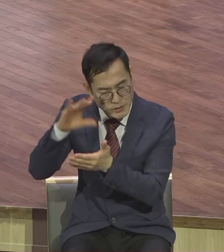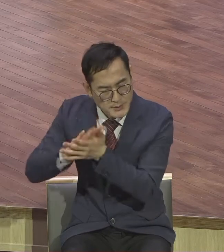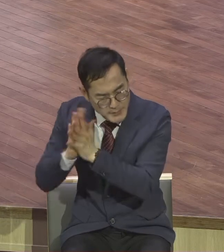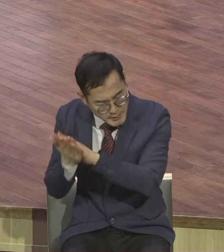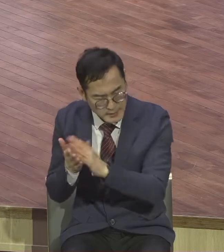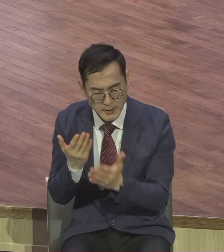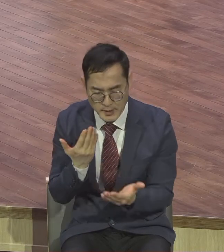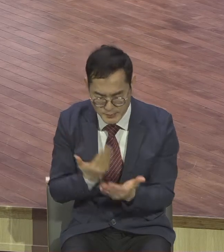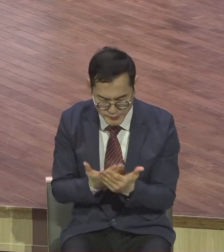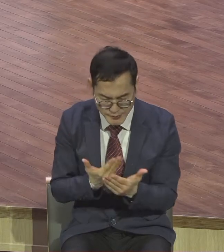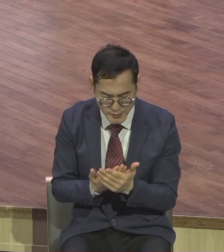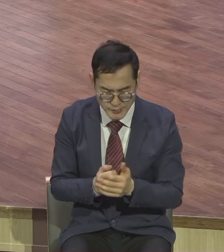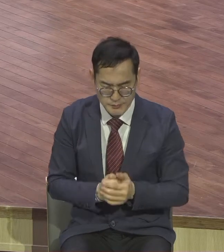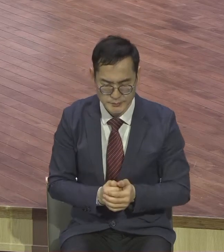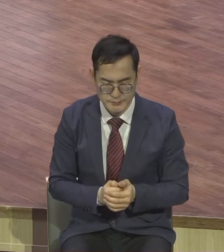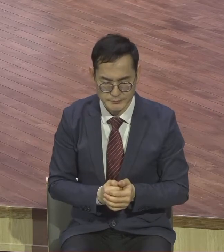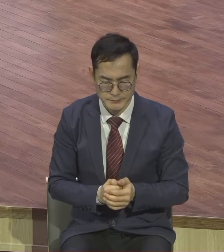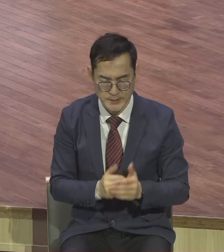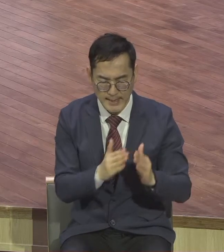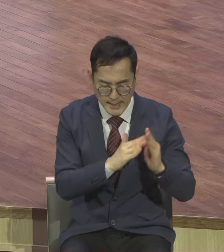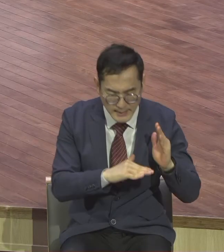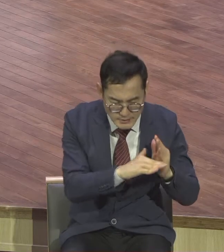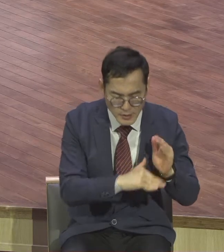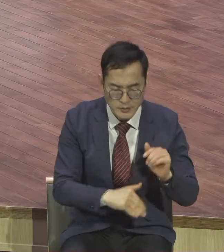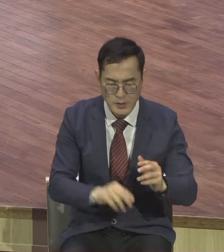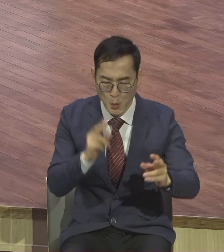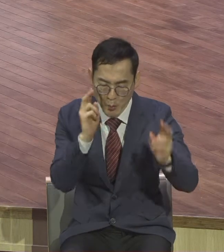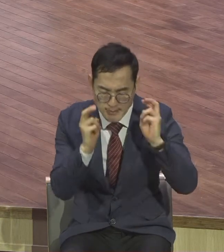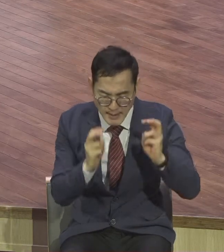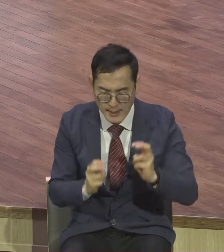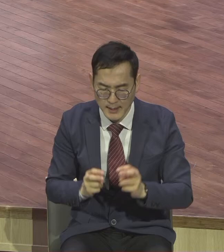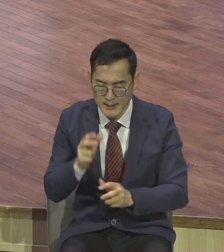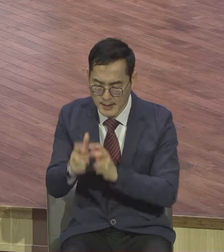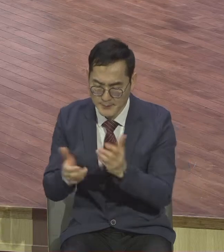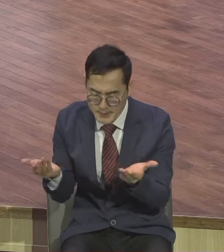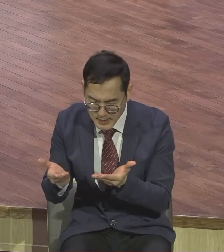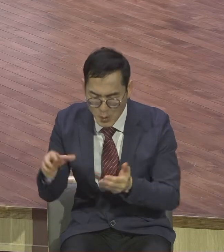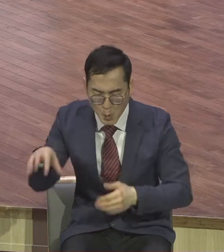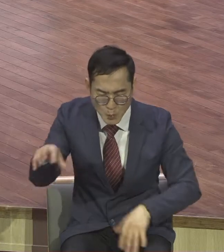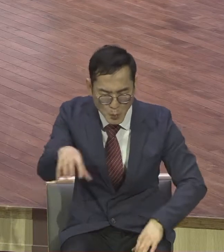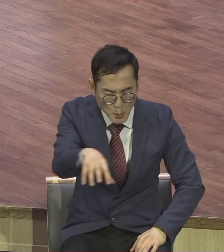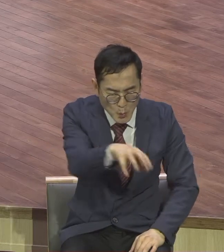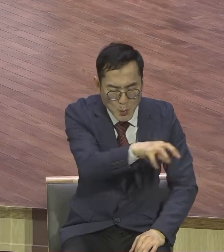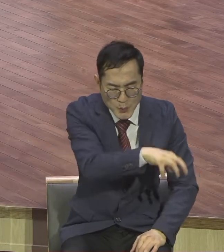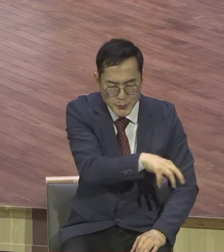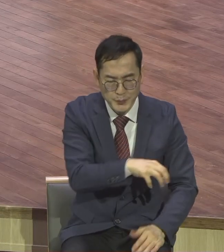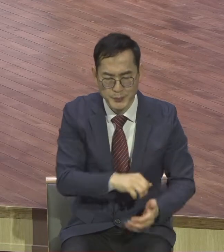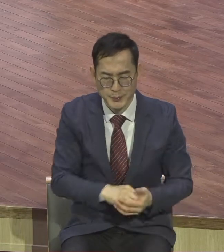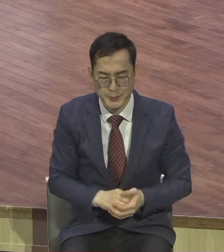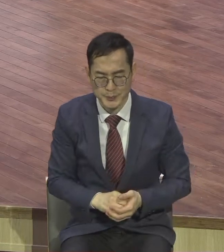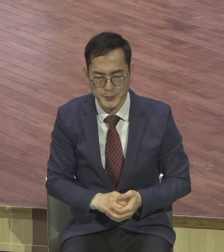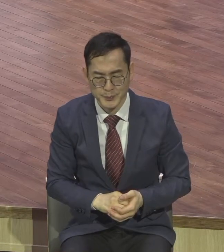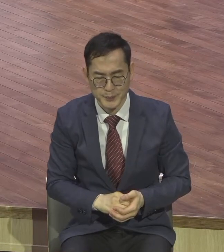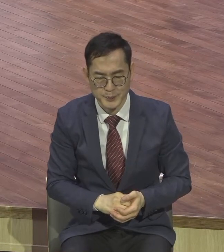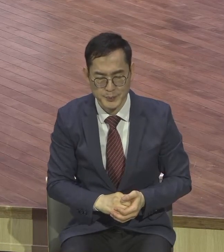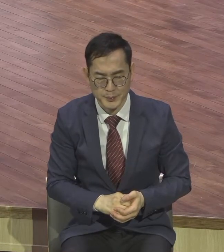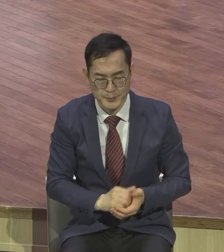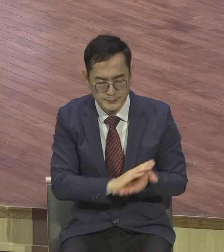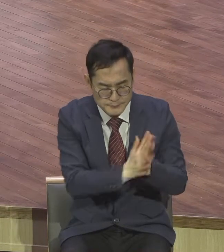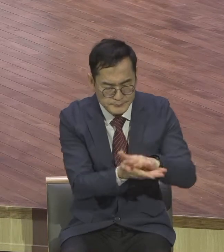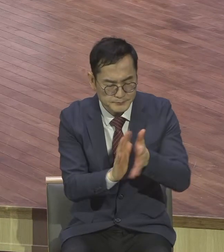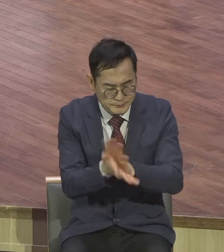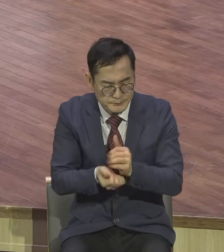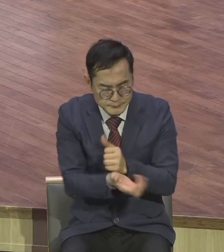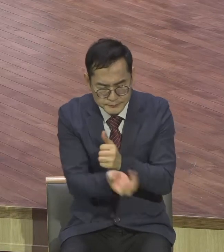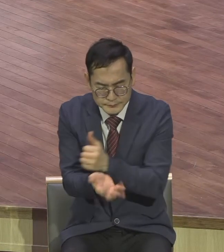주옵소서 그래서 가정현장 직장현장 사업현장 내가 가는 현장마다 현장을 치유하는 영적